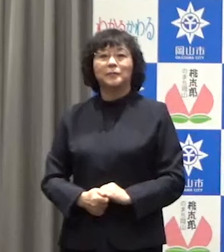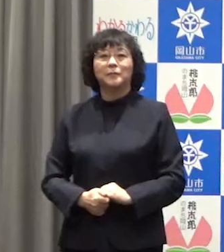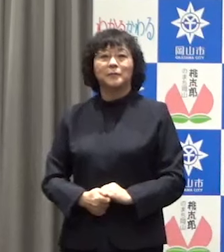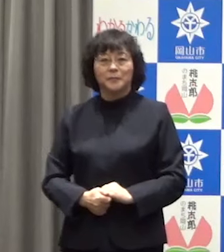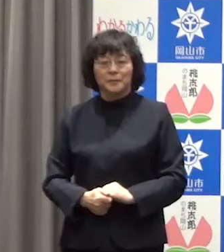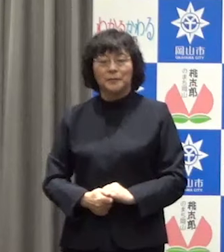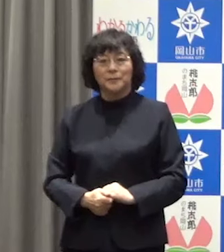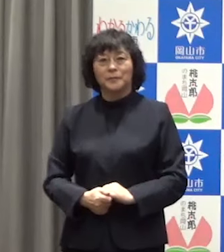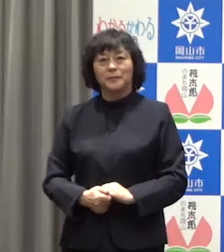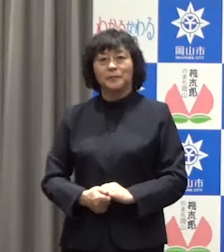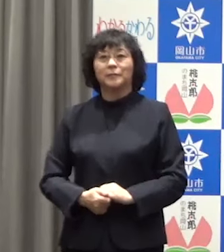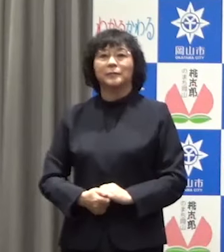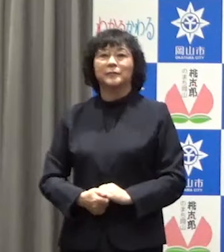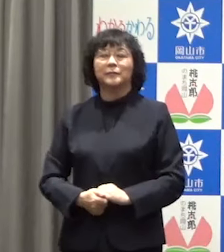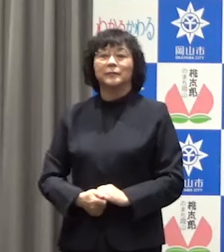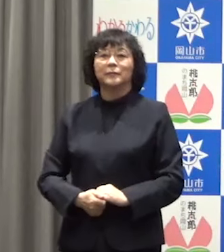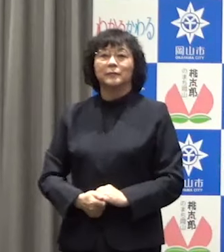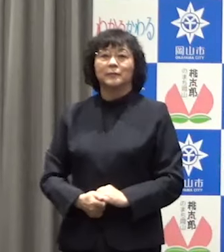その他よろしいでしょうか。